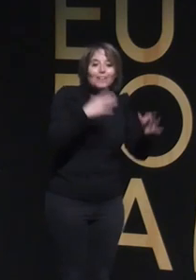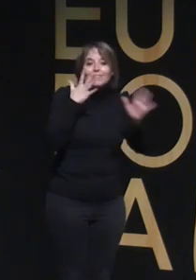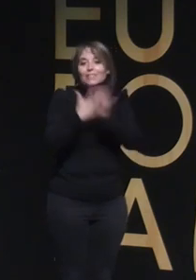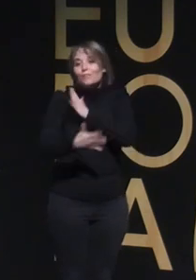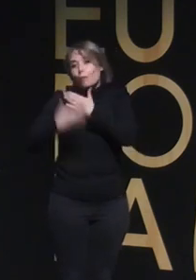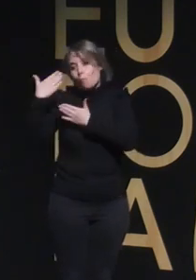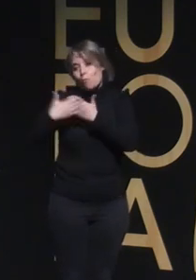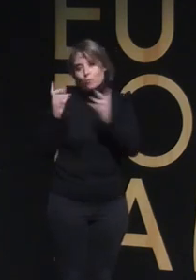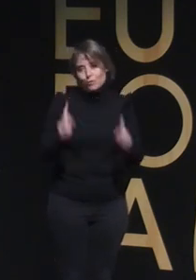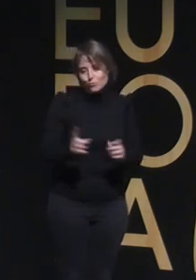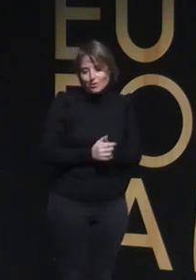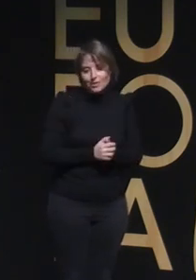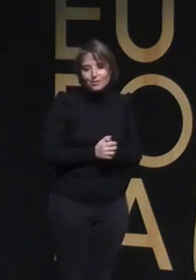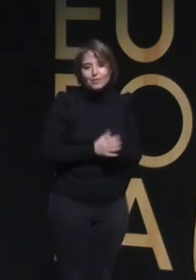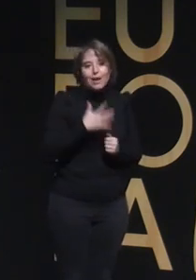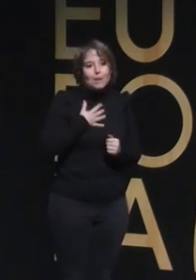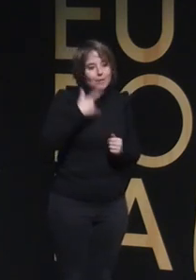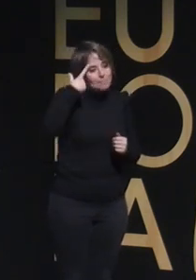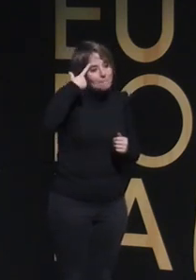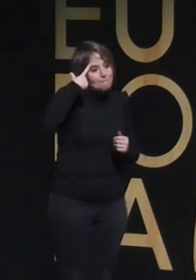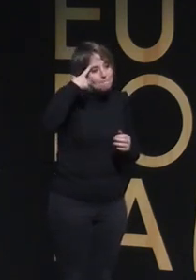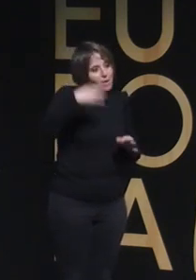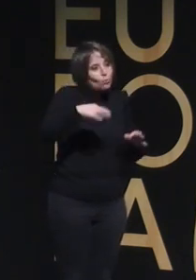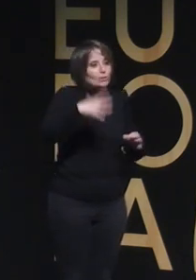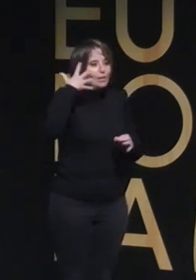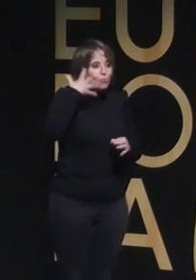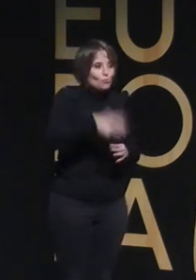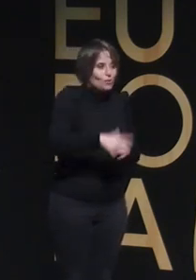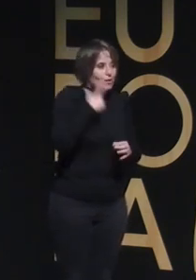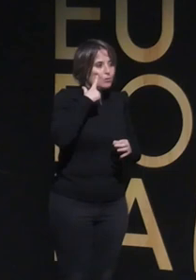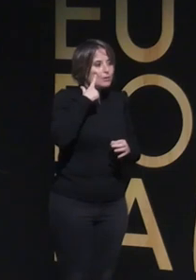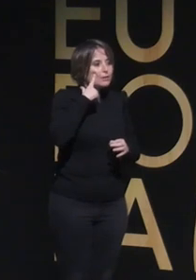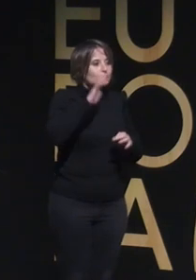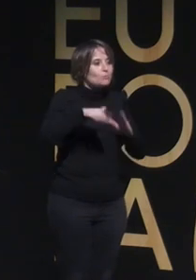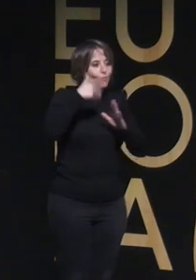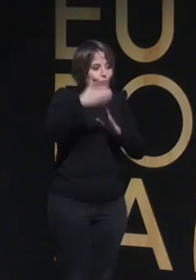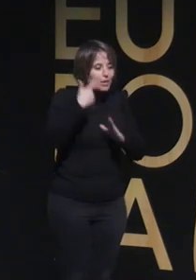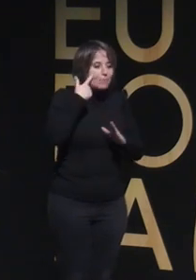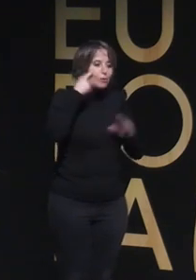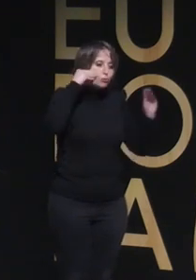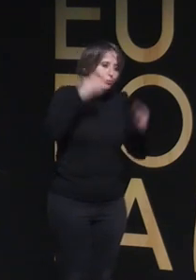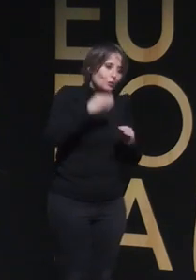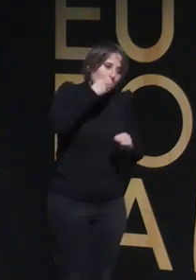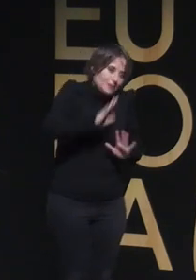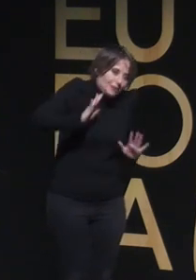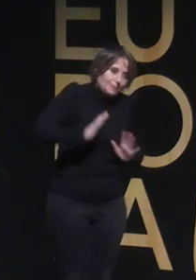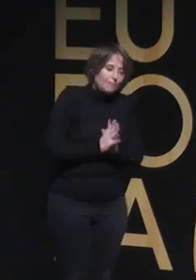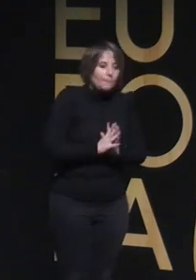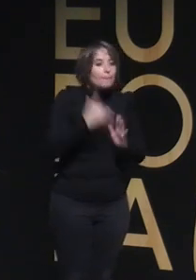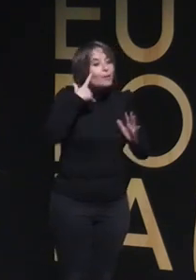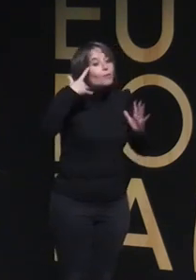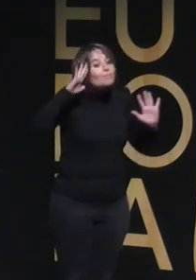mejor. Yeah. A mí me gusta ser anormal en muchas cosas, ¿no? Estar fuera de la norma. Ahora, ser subnormal es otro tema. Pero